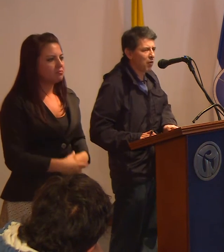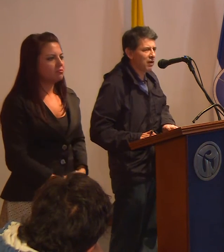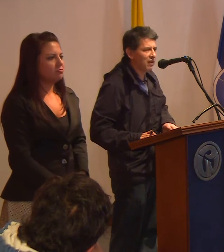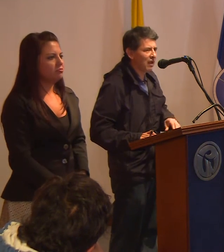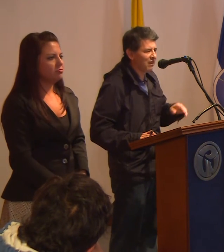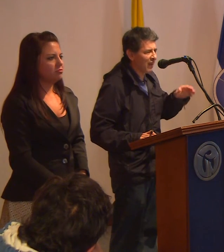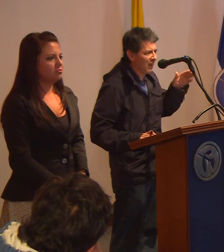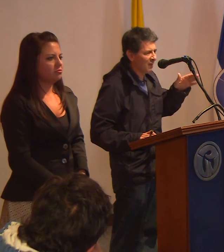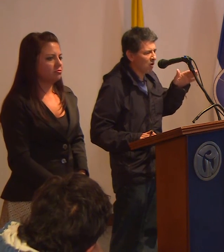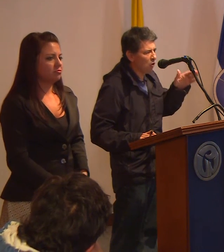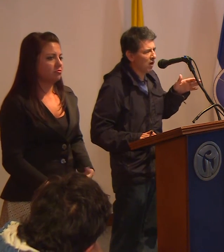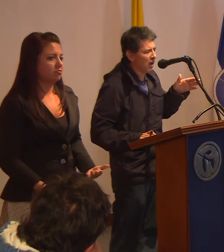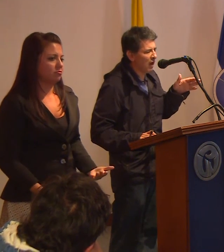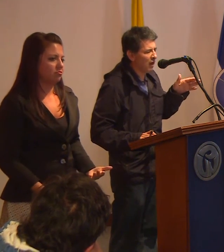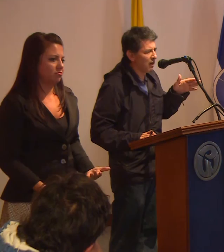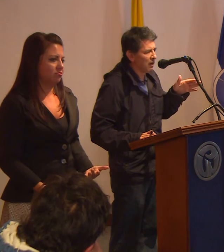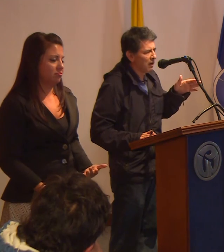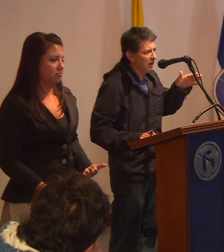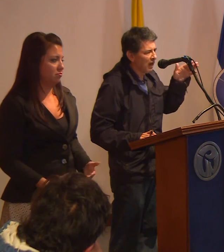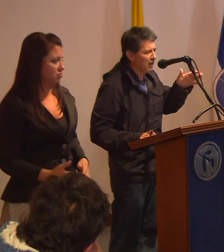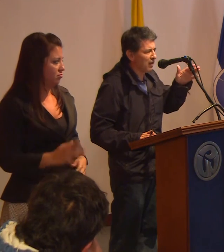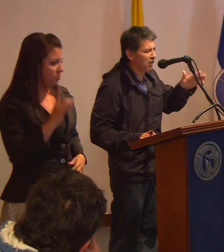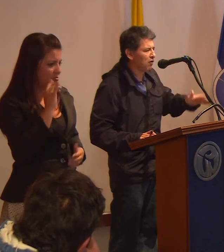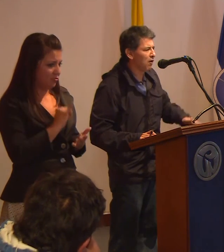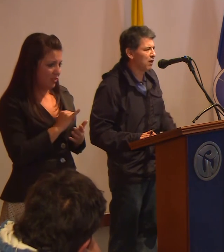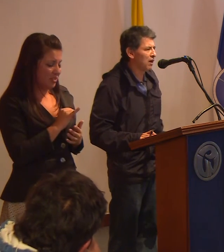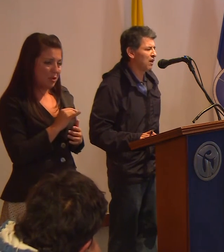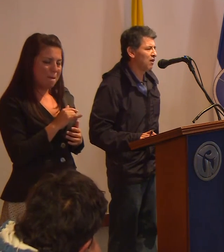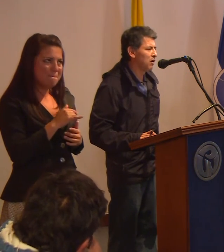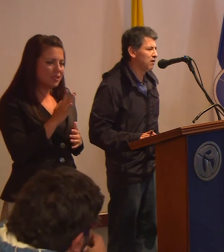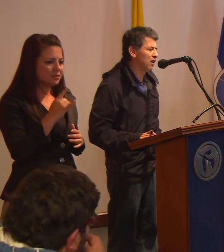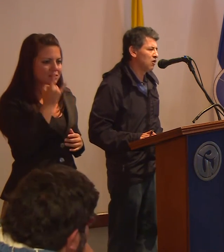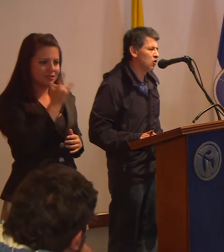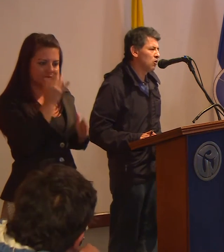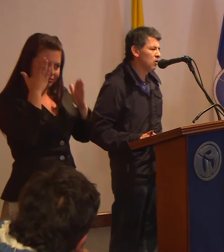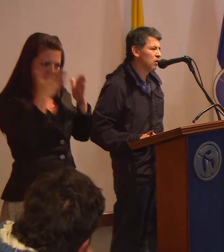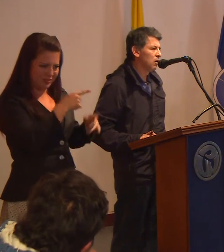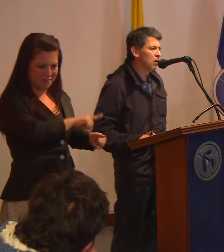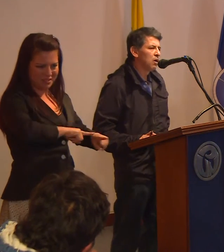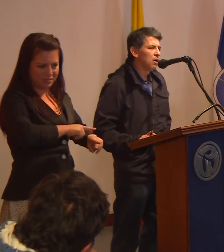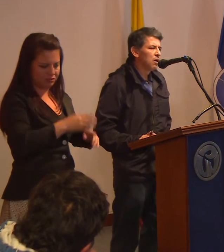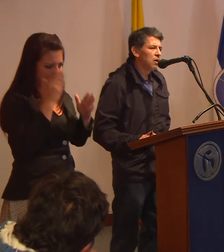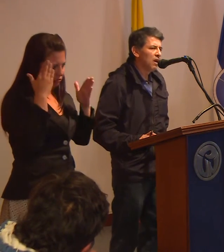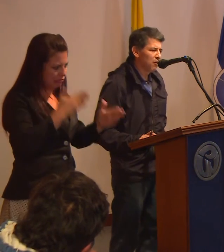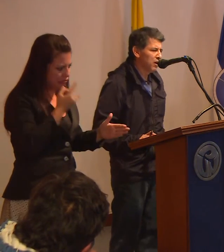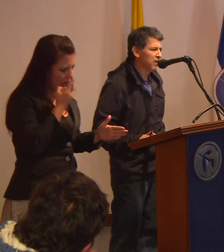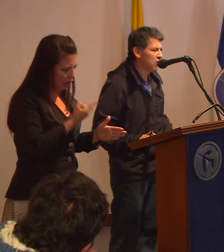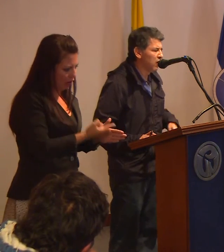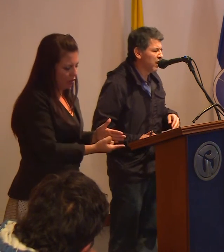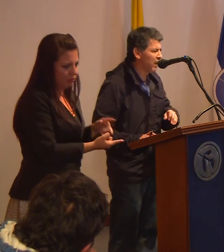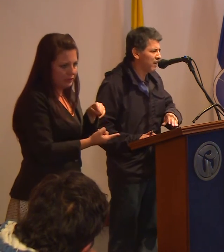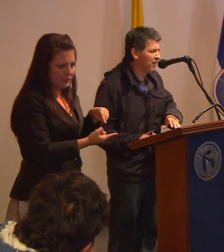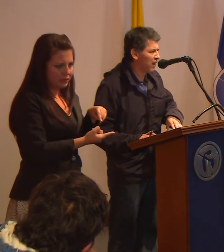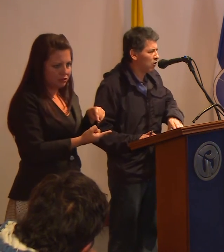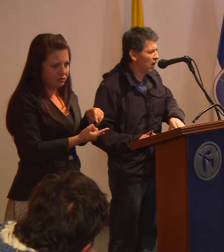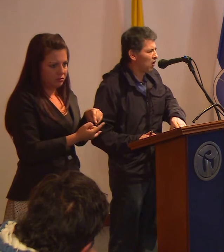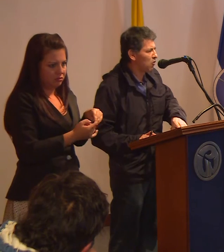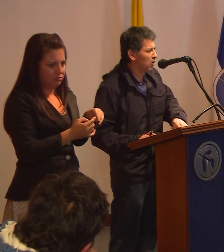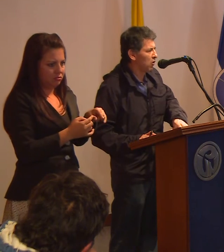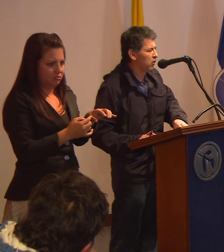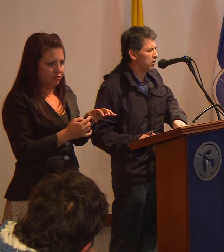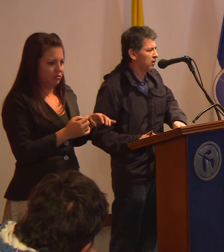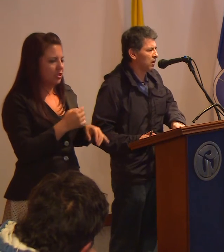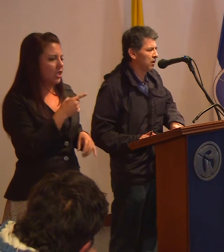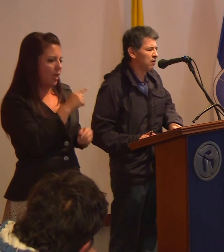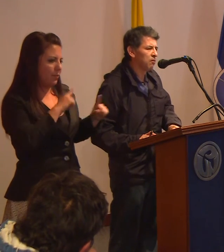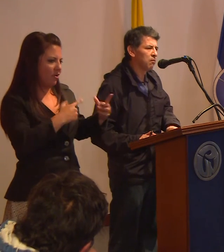porque me parece que hacia allá se vuelca el interés fundamental de la administración, y la administración quiere que sea de toda la